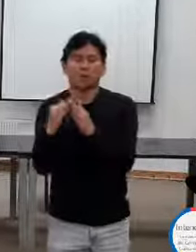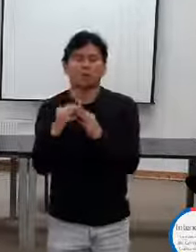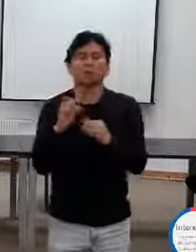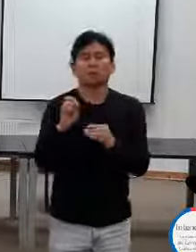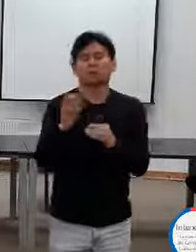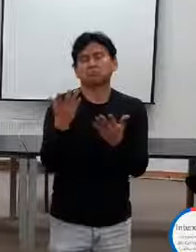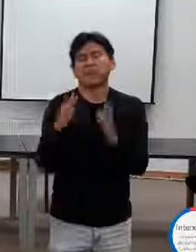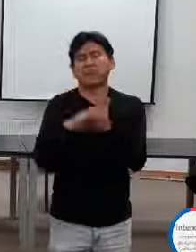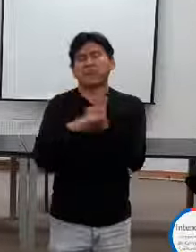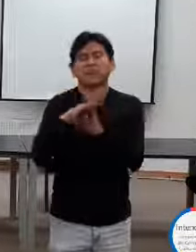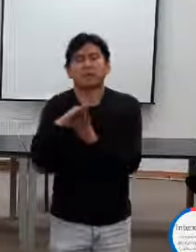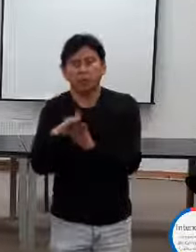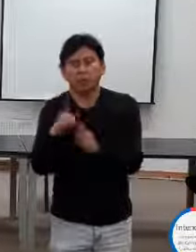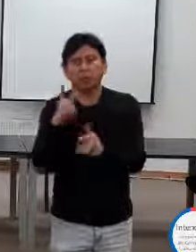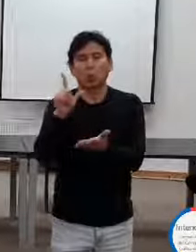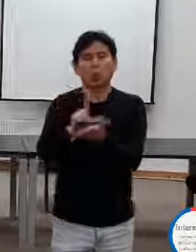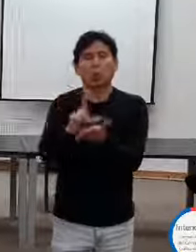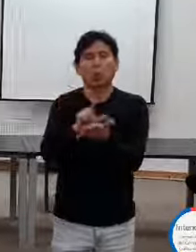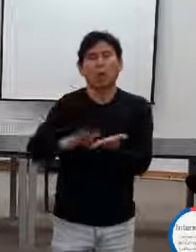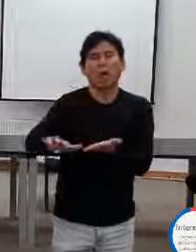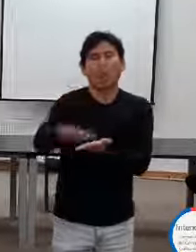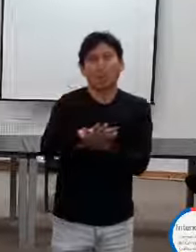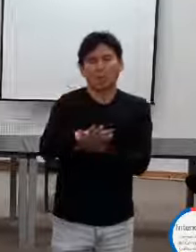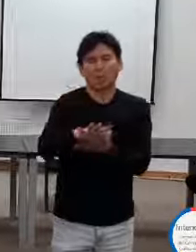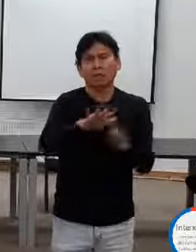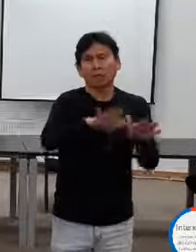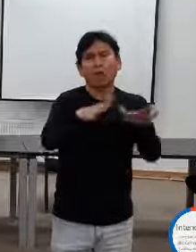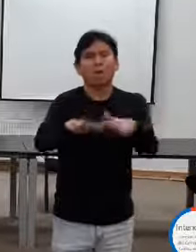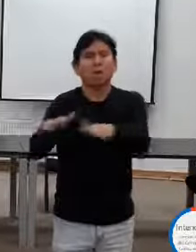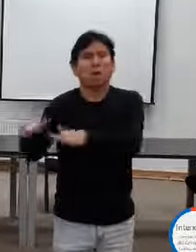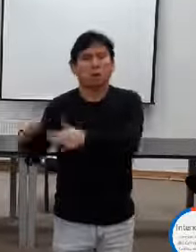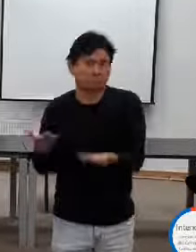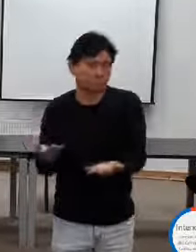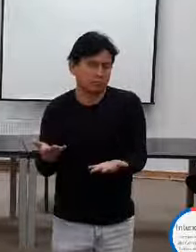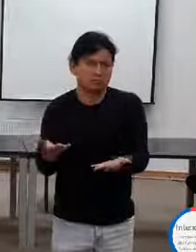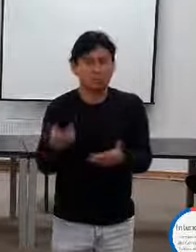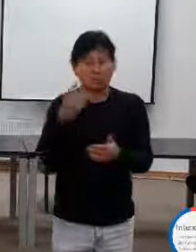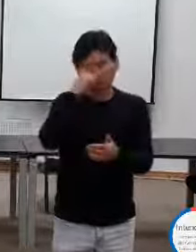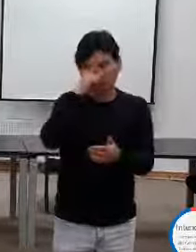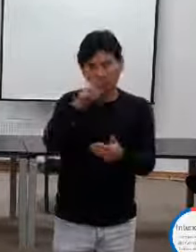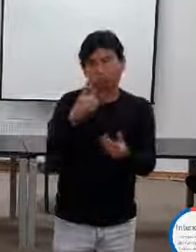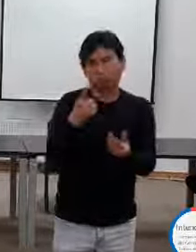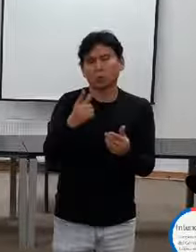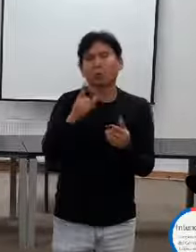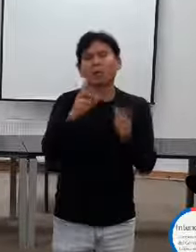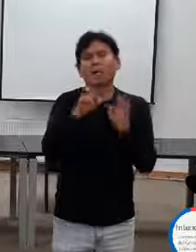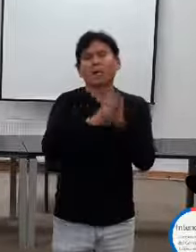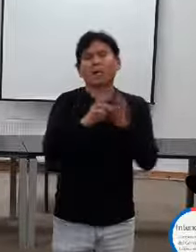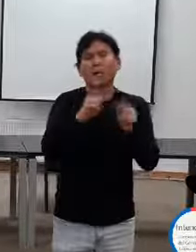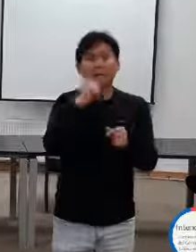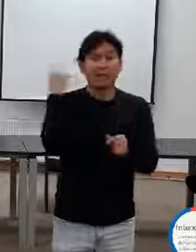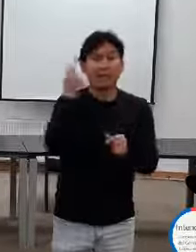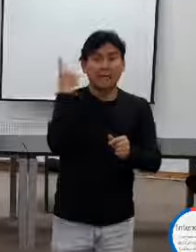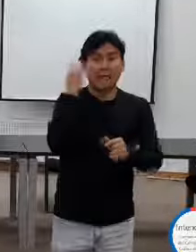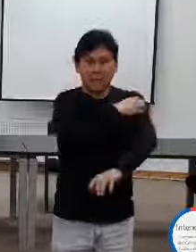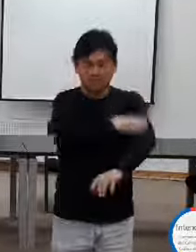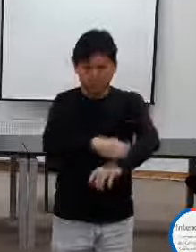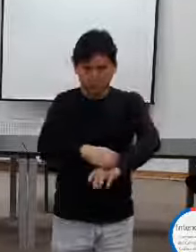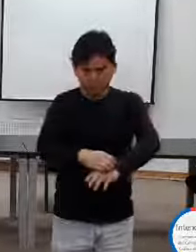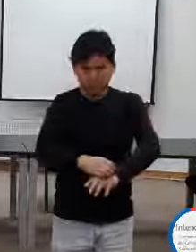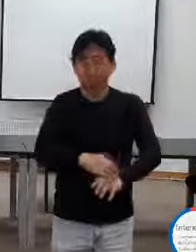segundas viviendas, departamentos en lugares asociados a la costa, por ejemplo. Pero obviamente fue una regla general para nivel país